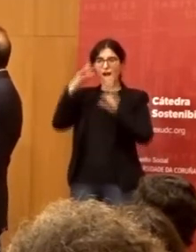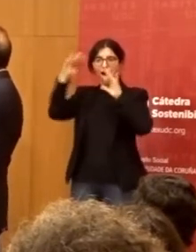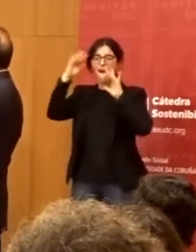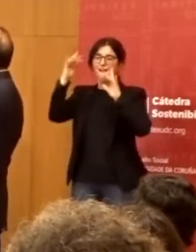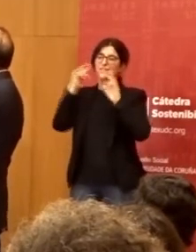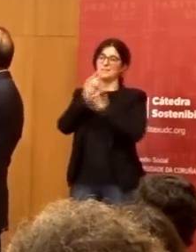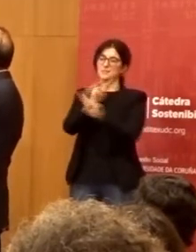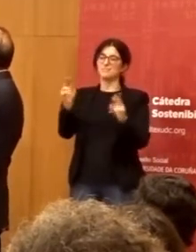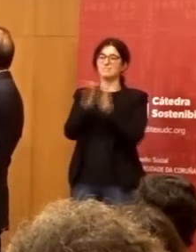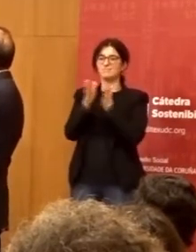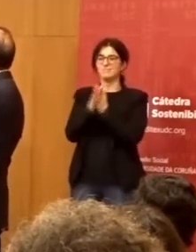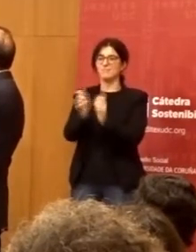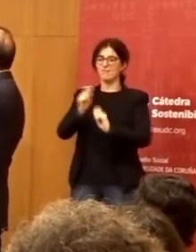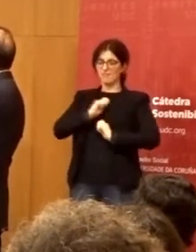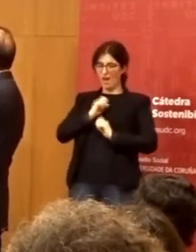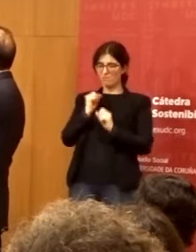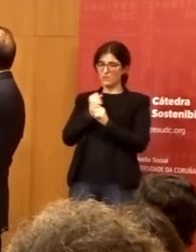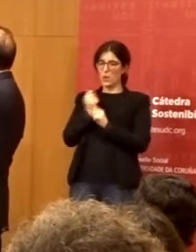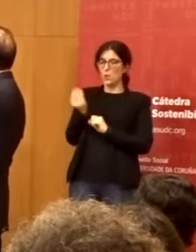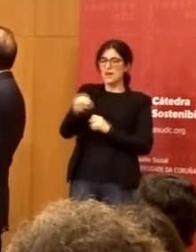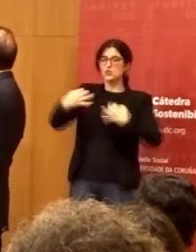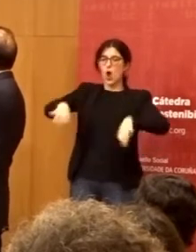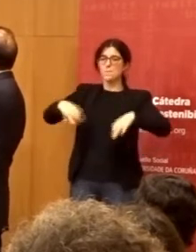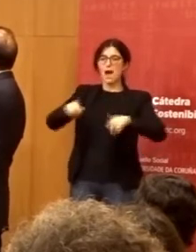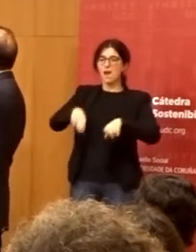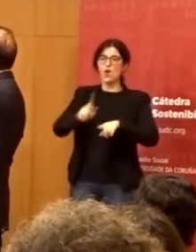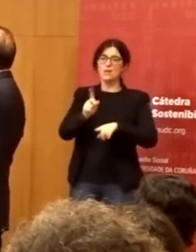todos los compañeros me trataban como un trabajador más.